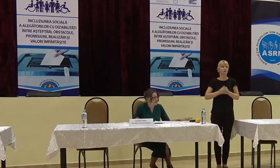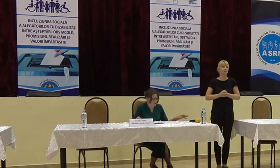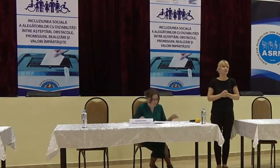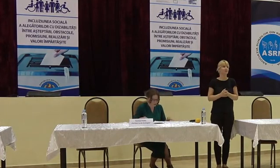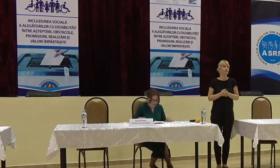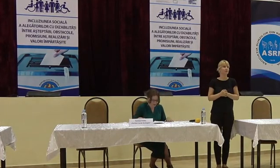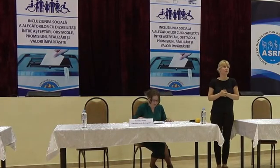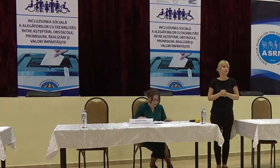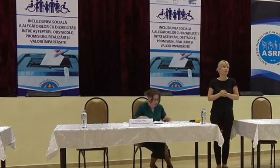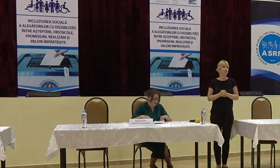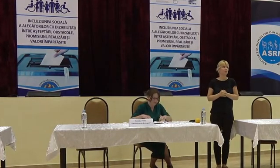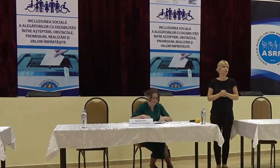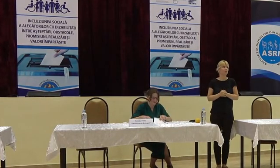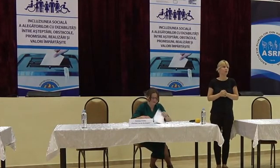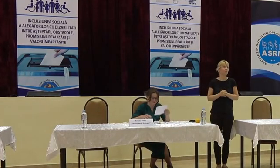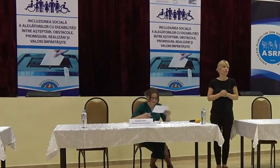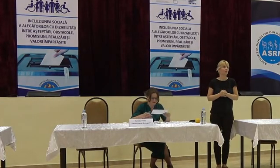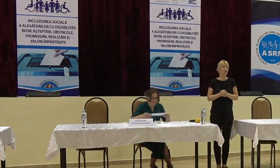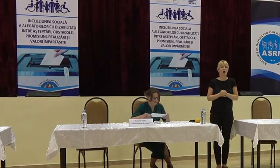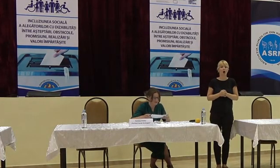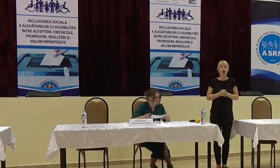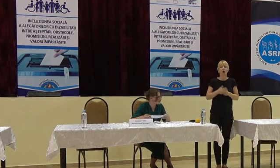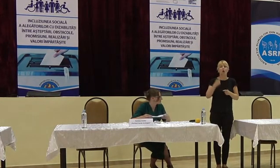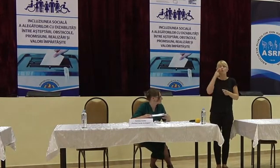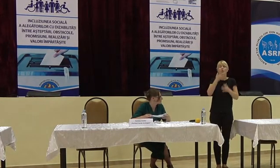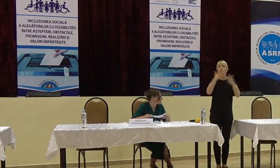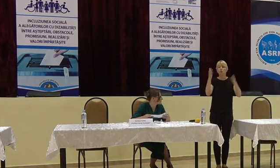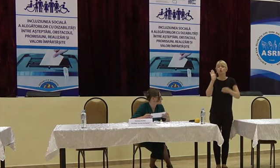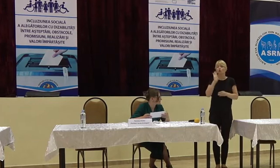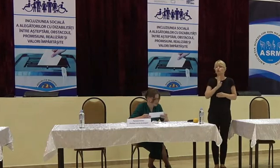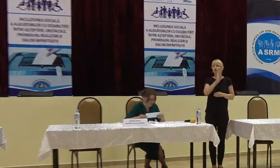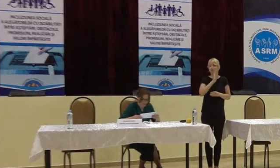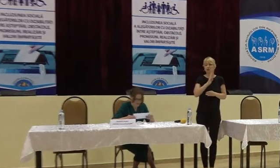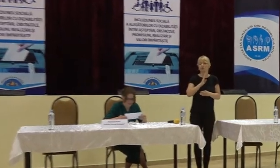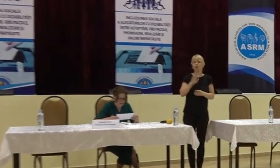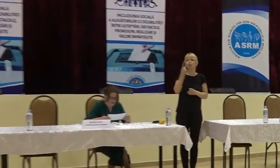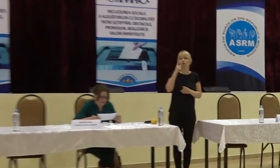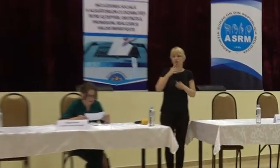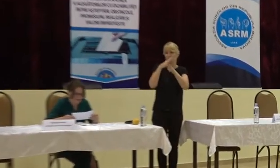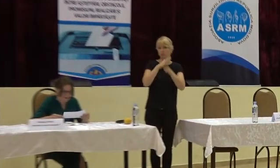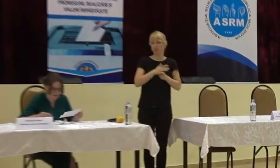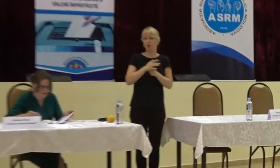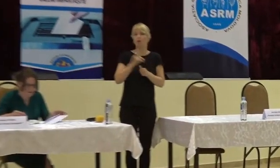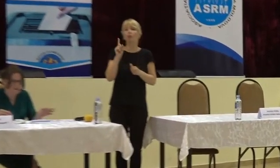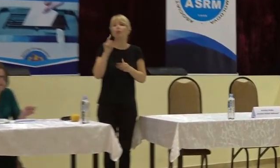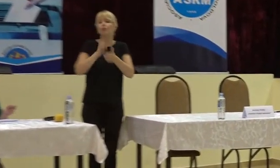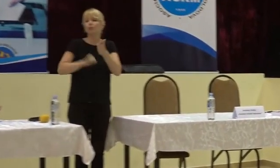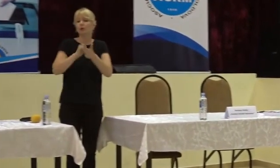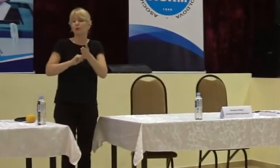ca să setăm timerul. Da, vă rog. De cele mai multe ori femeile suportă violență din considerentul că nu